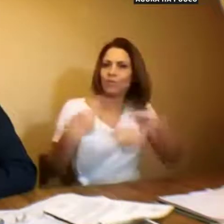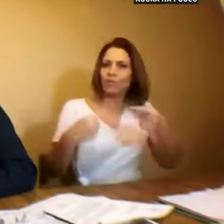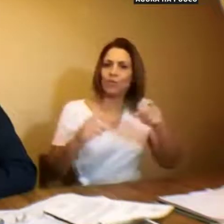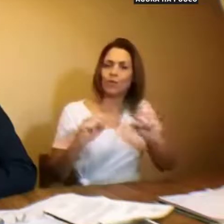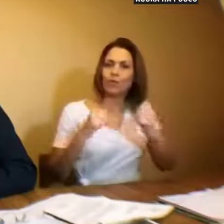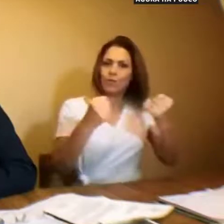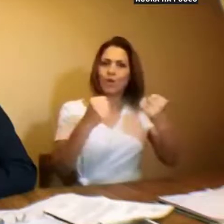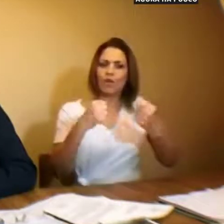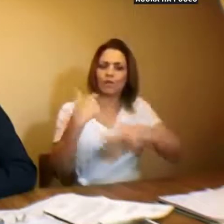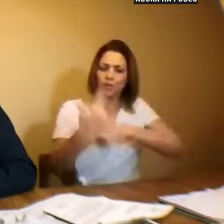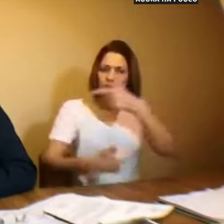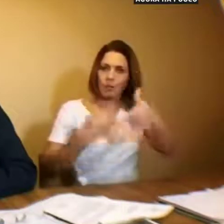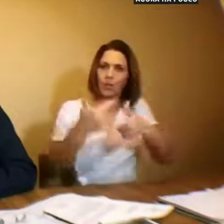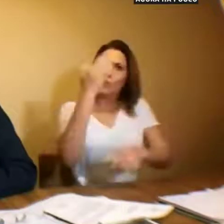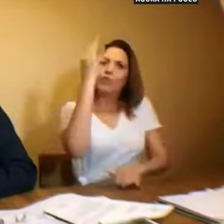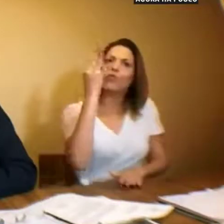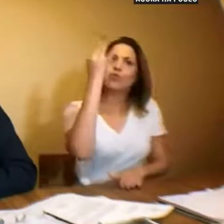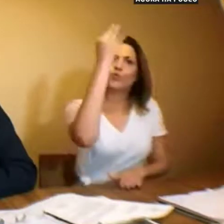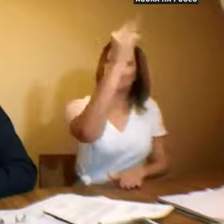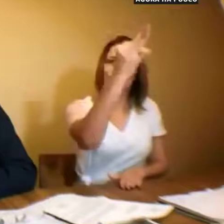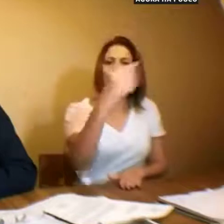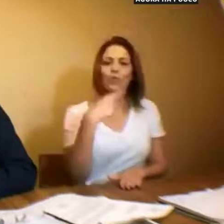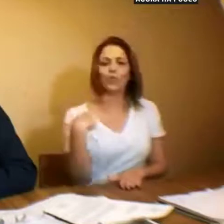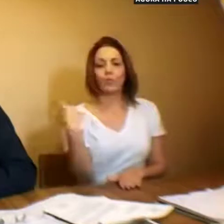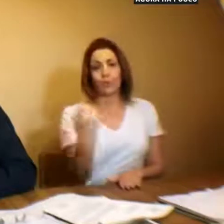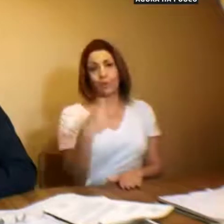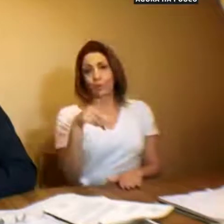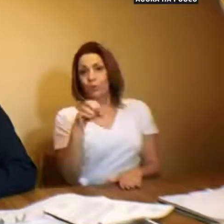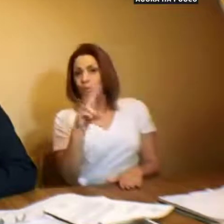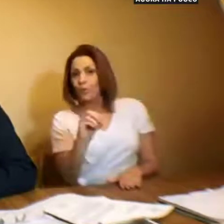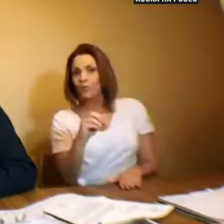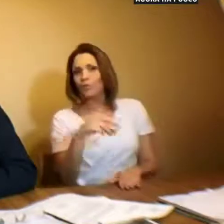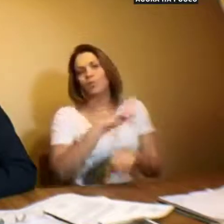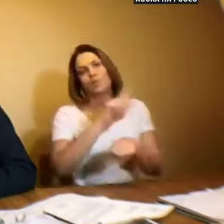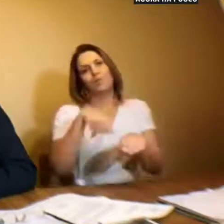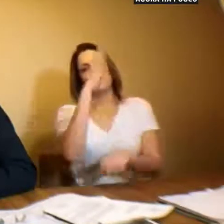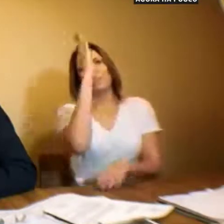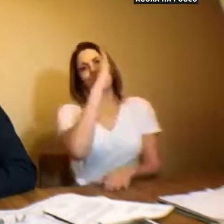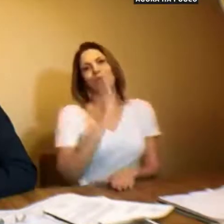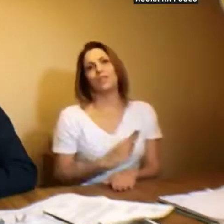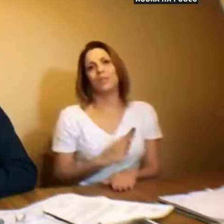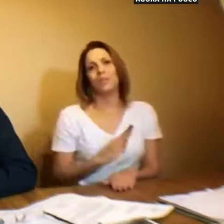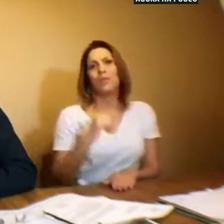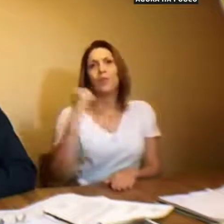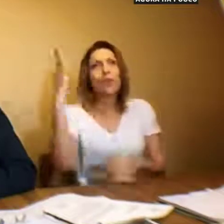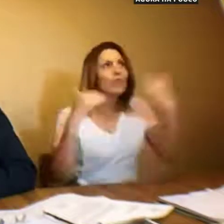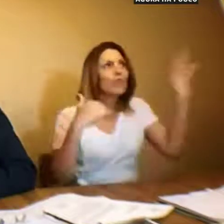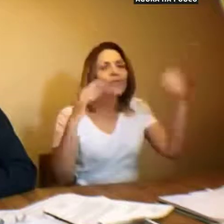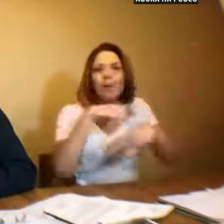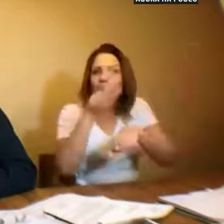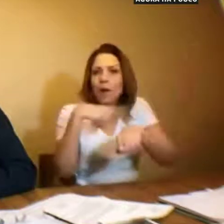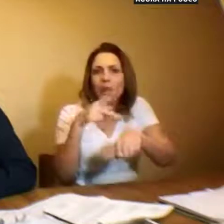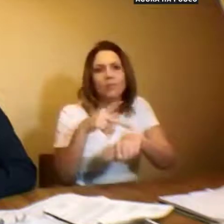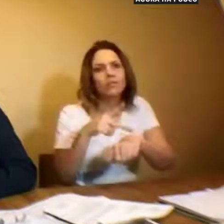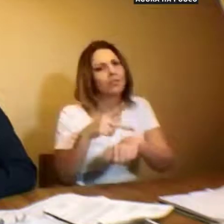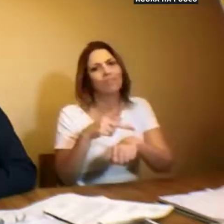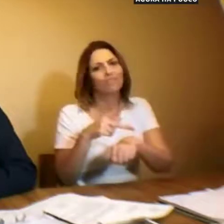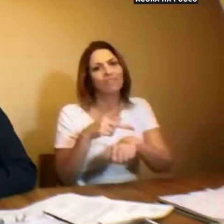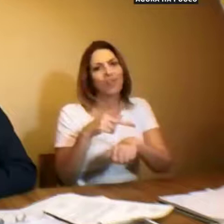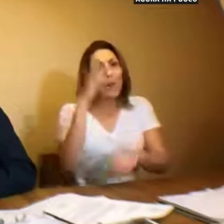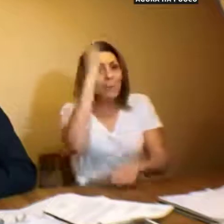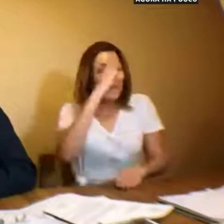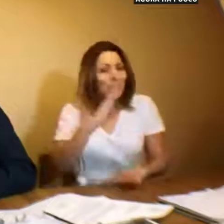para o futuro do nosso povo e do nosso país. Nenhum país no mundo tem o que nós temos: